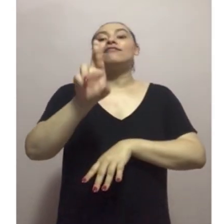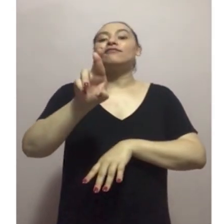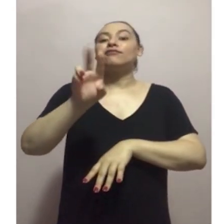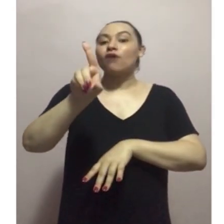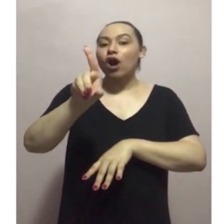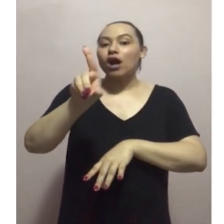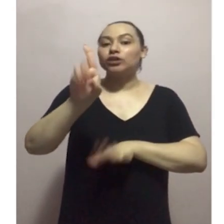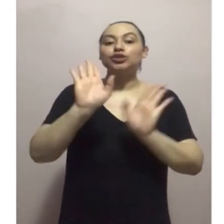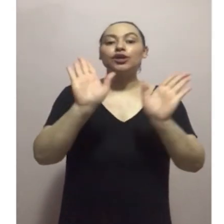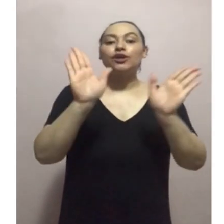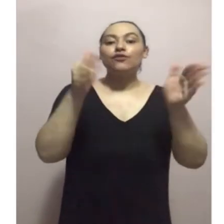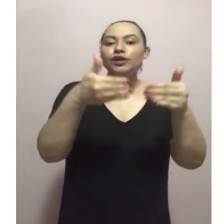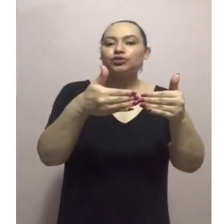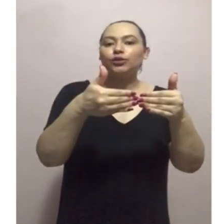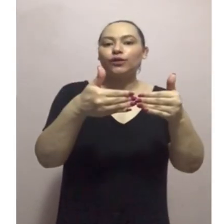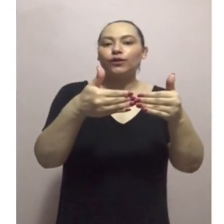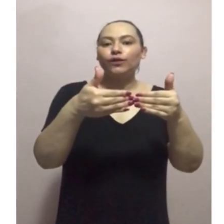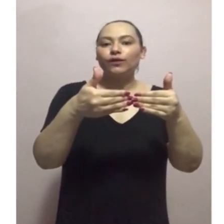não.